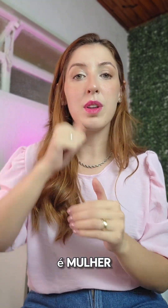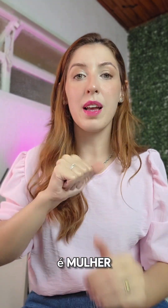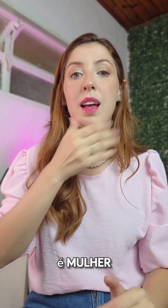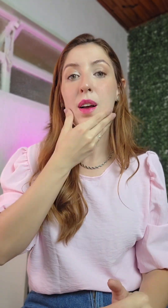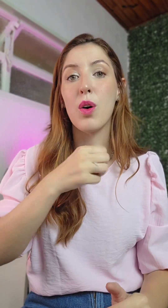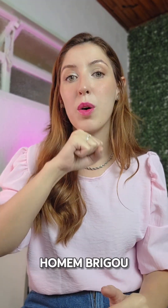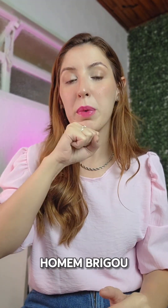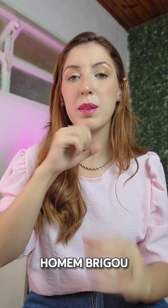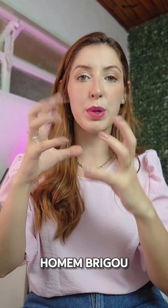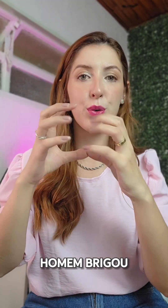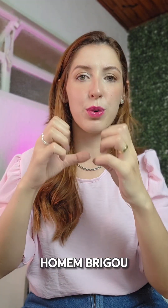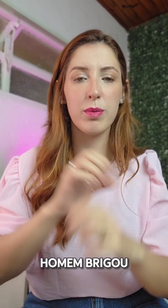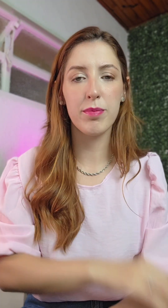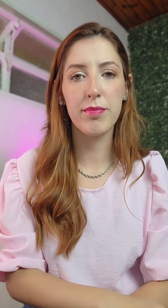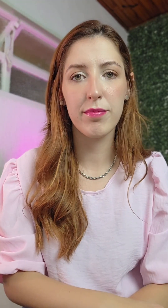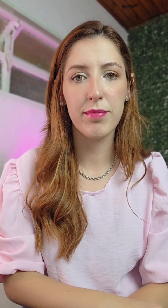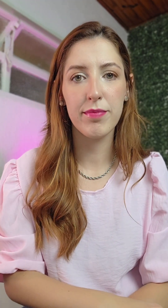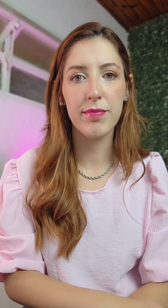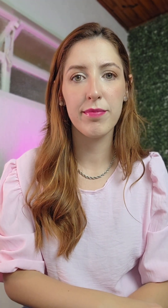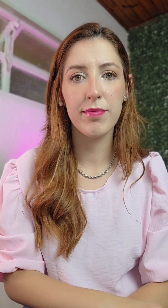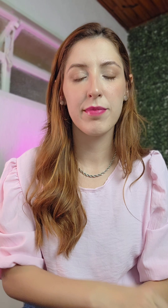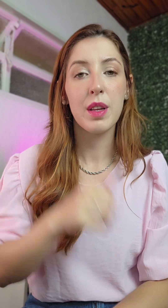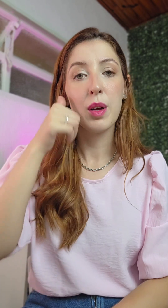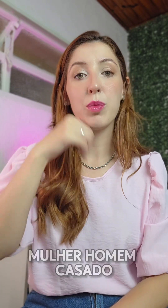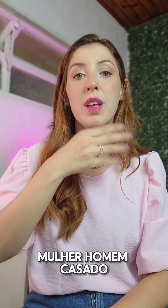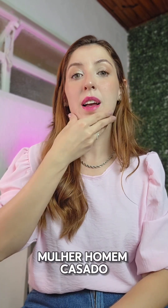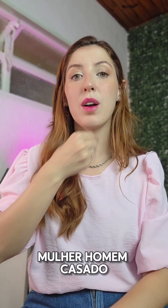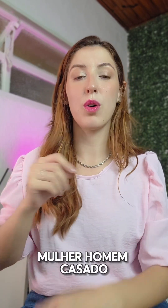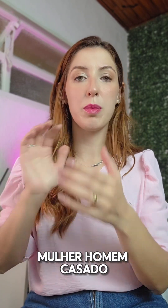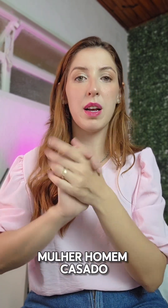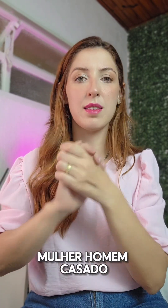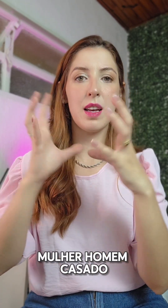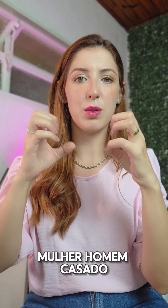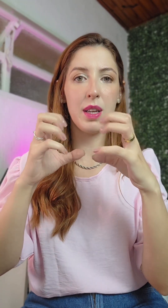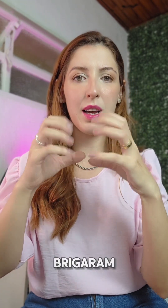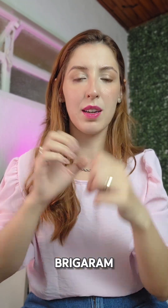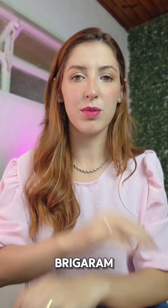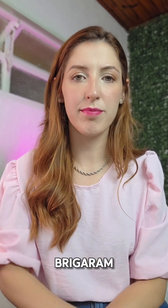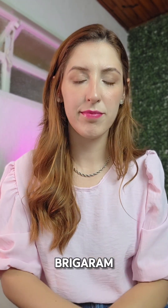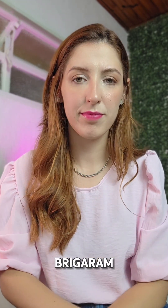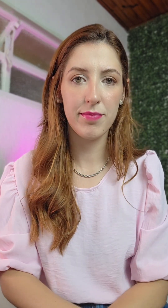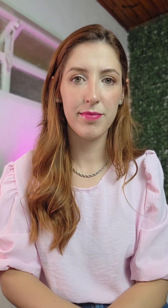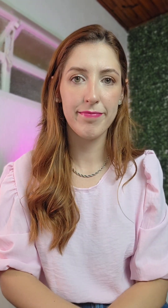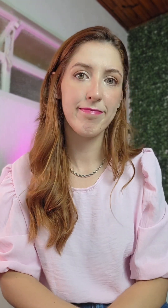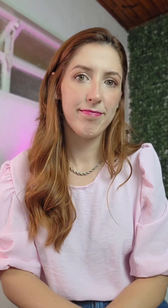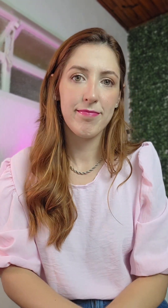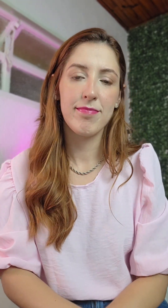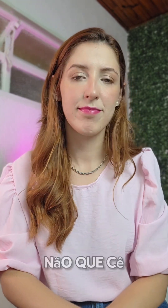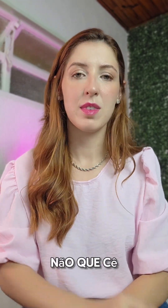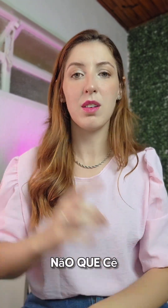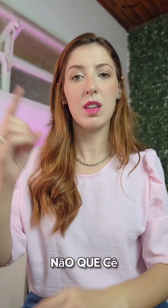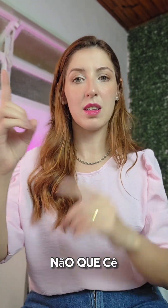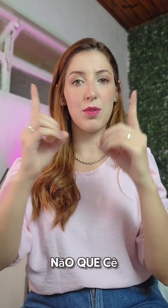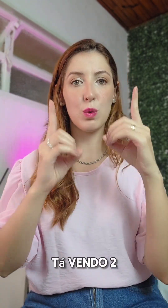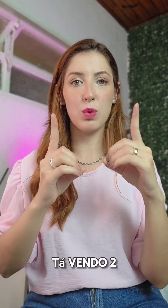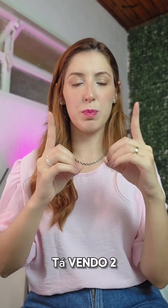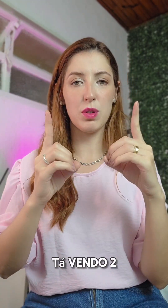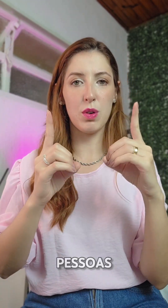mulher, homem, brigou. Mulher, homem, casado, brigaram. Não, porque você tá vendo duas pessoas,